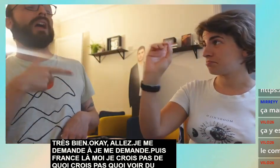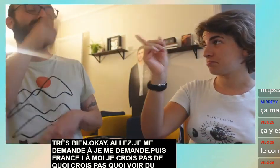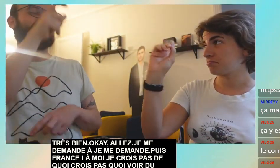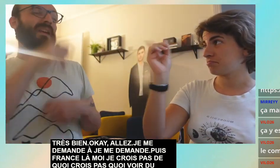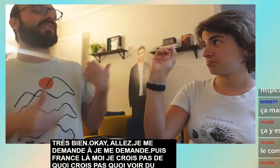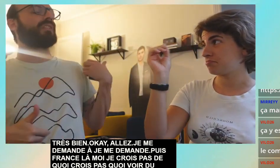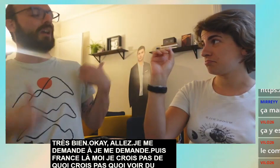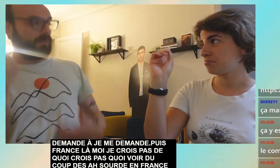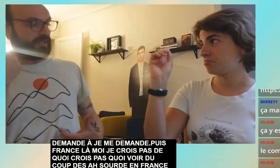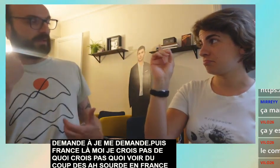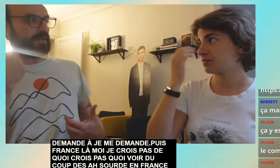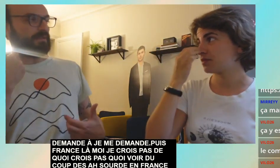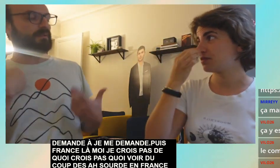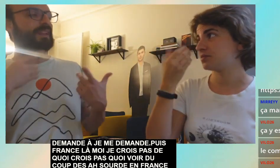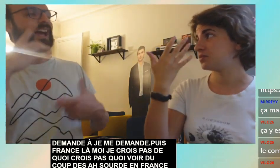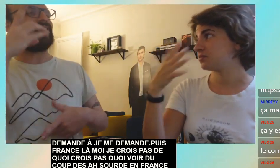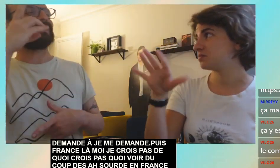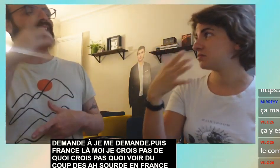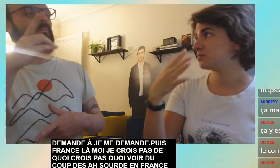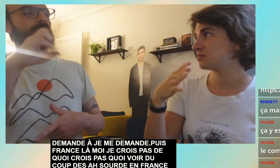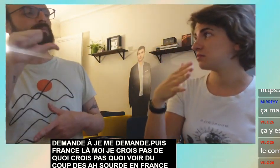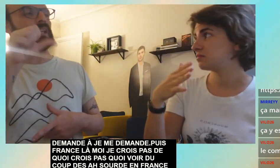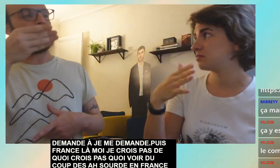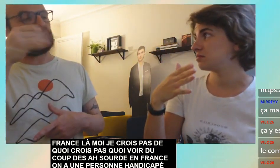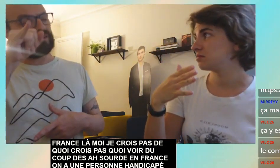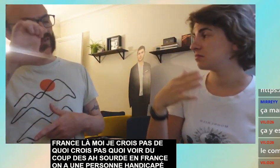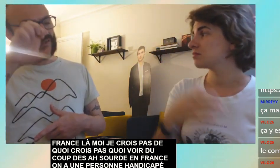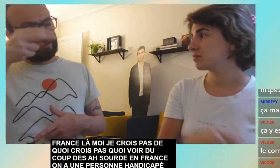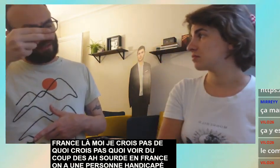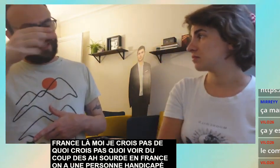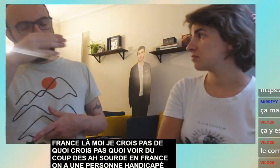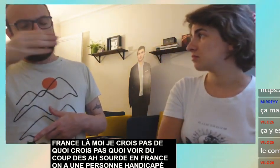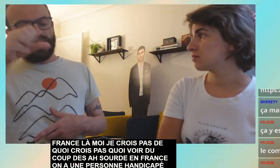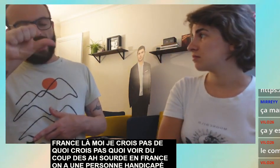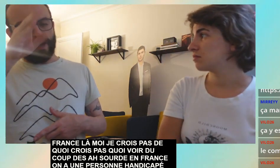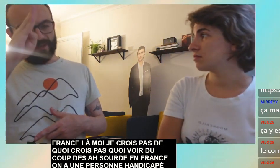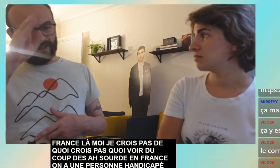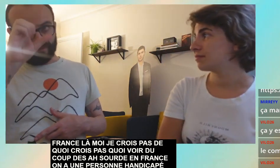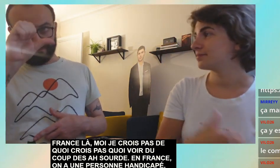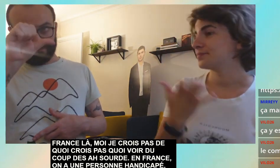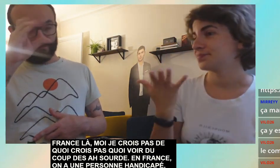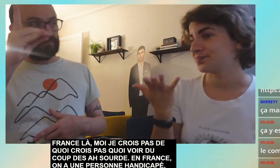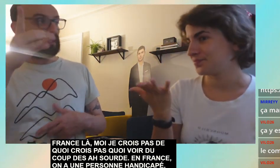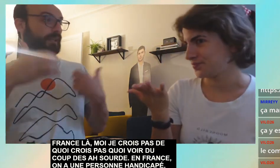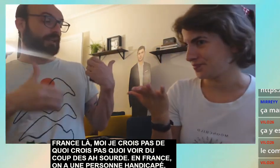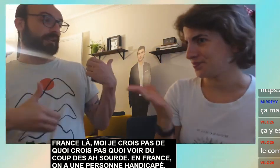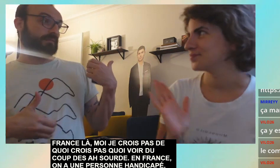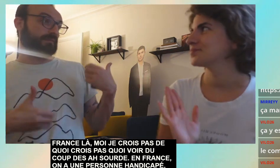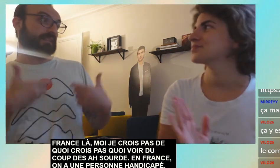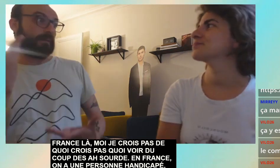une personne handicapée. On a Damien Abad, qui est